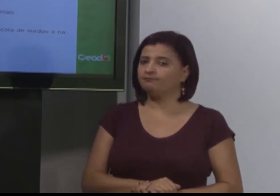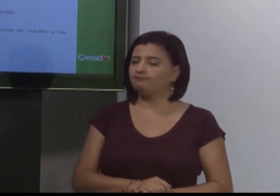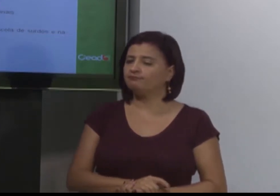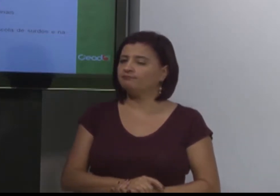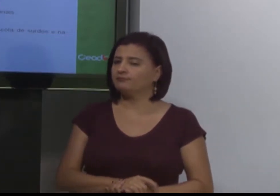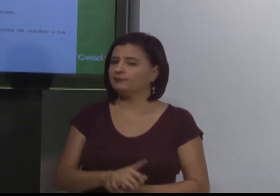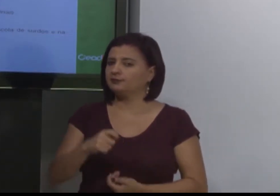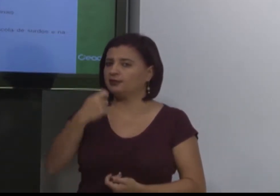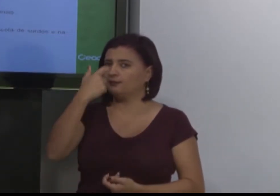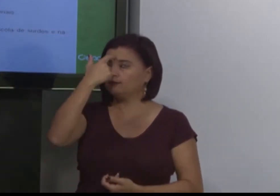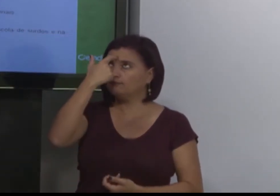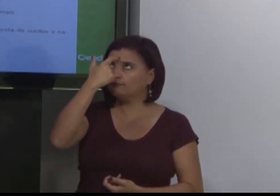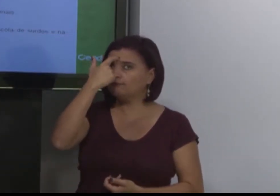Pensem.